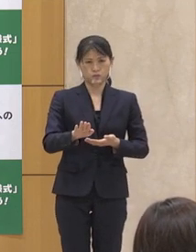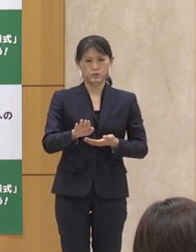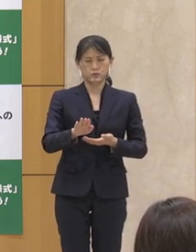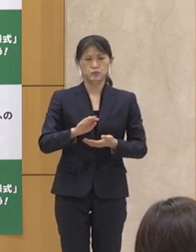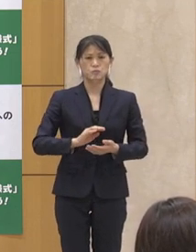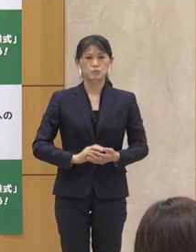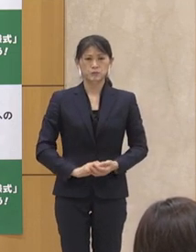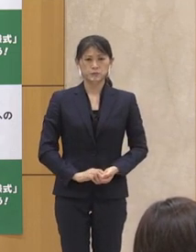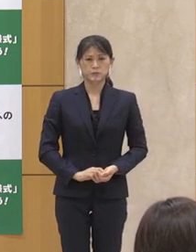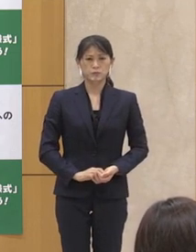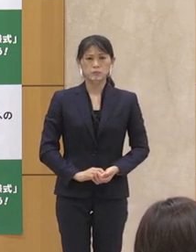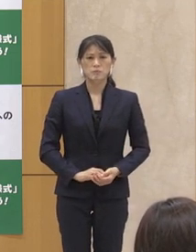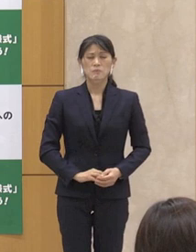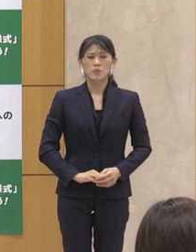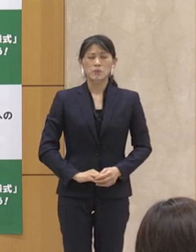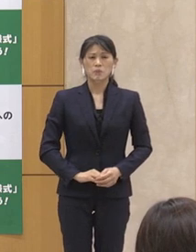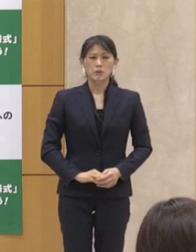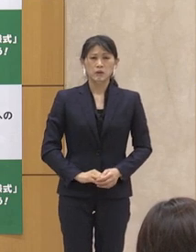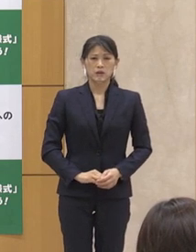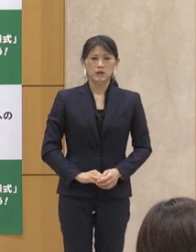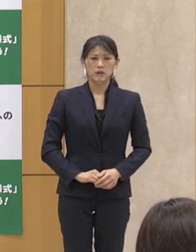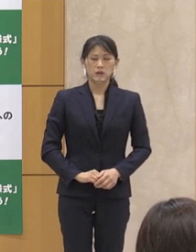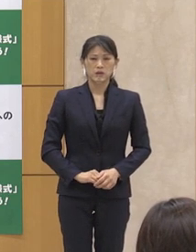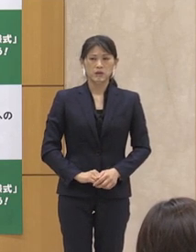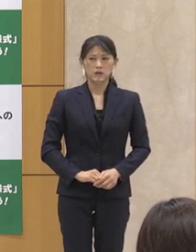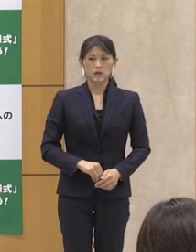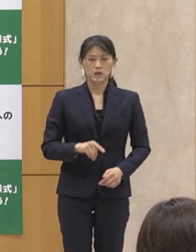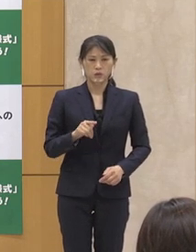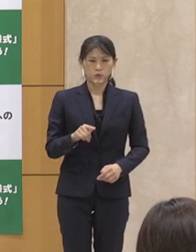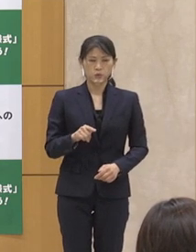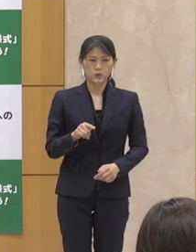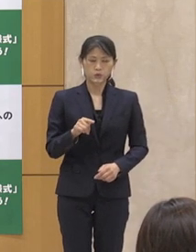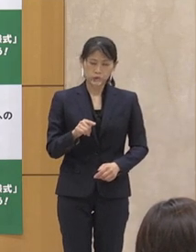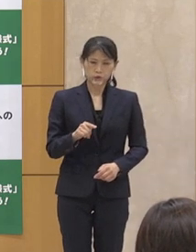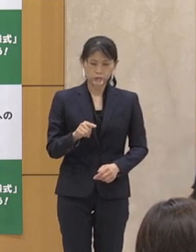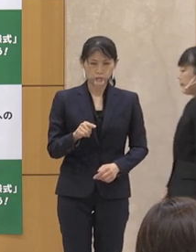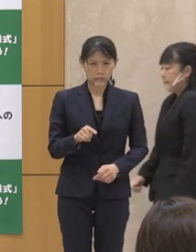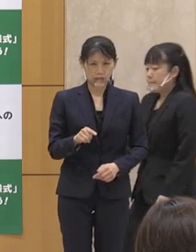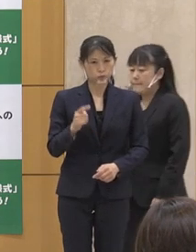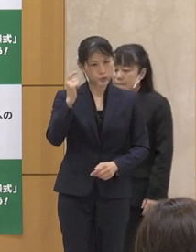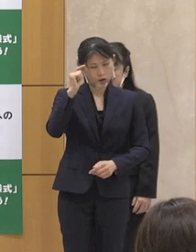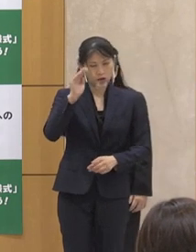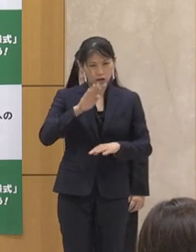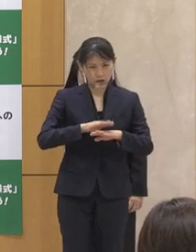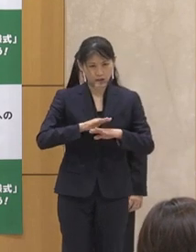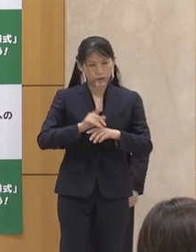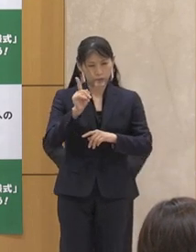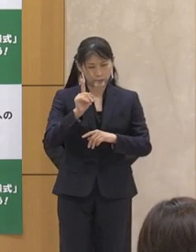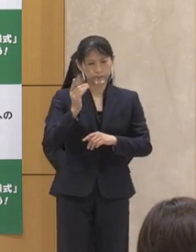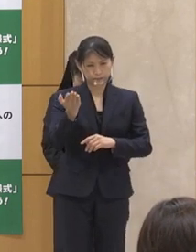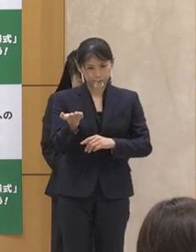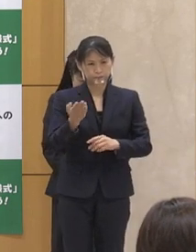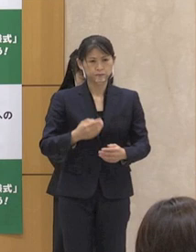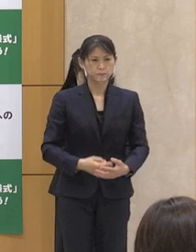の確認についての受け止めというのもお伺いしてもよろしいですか。